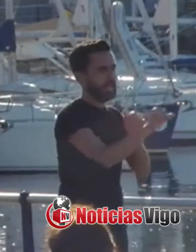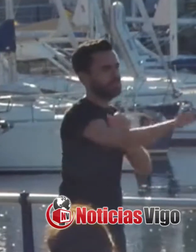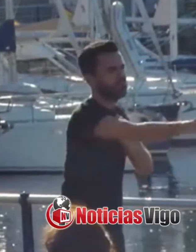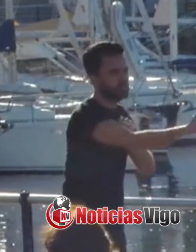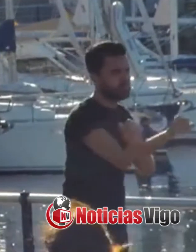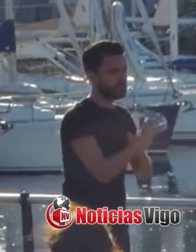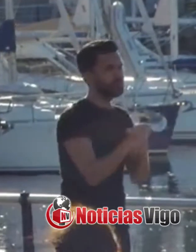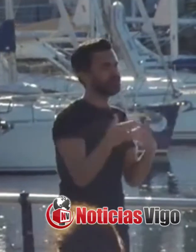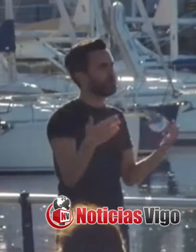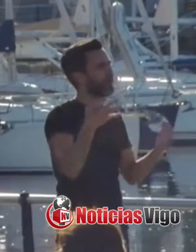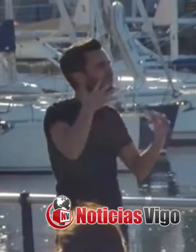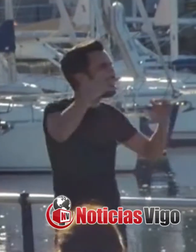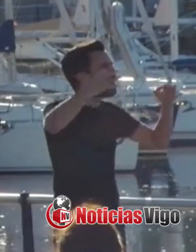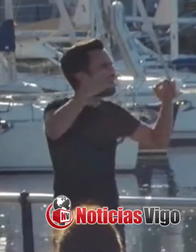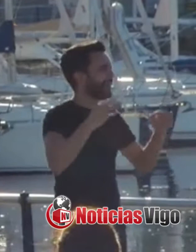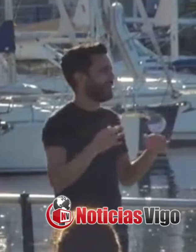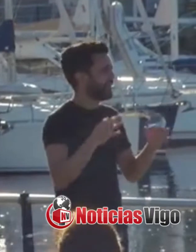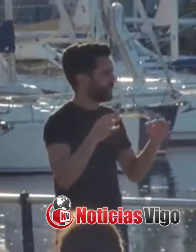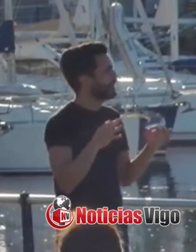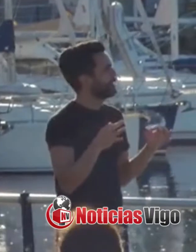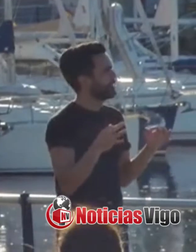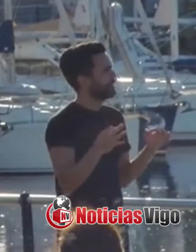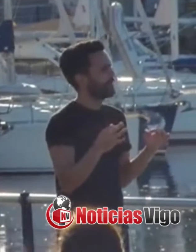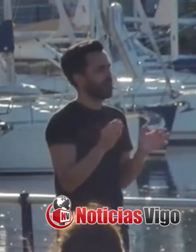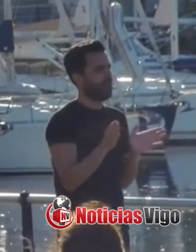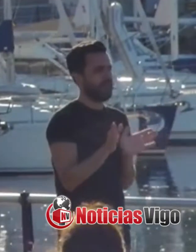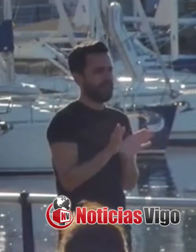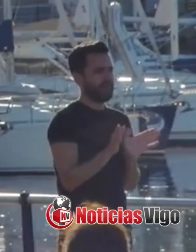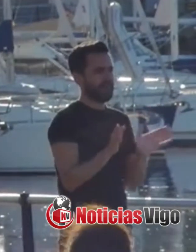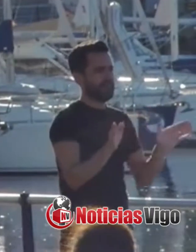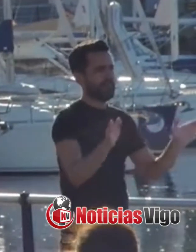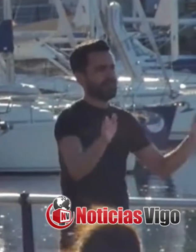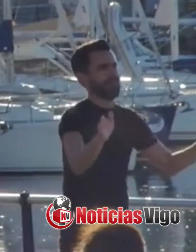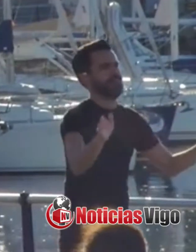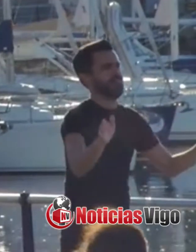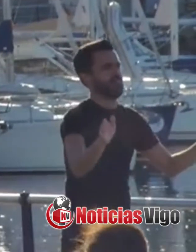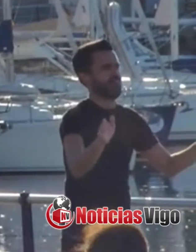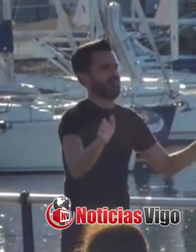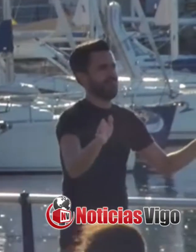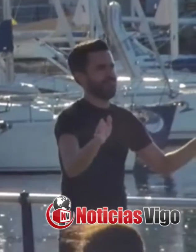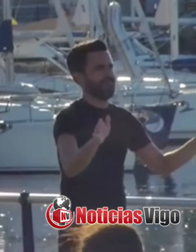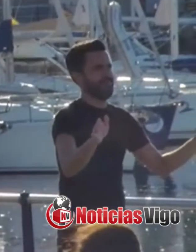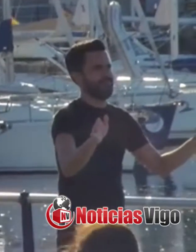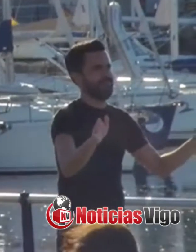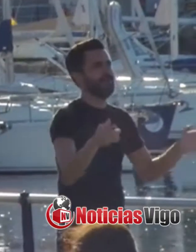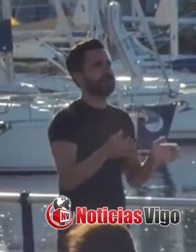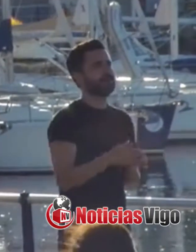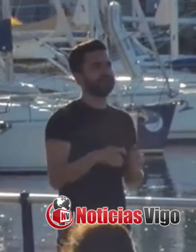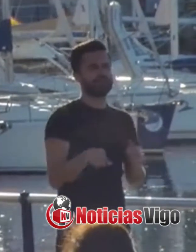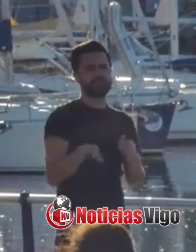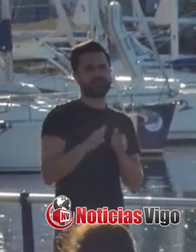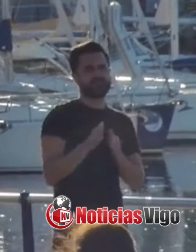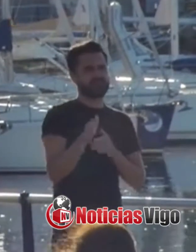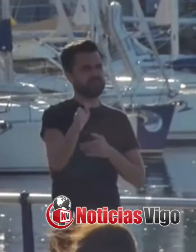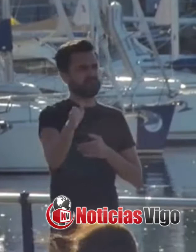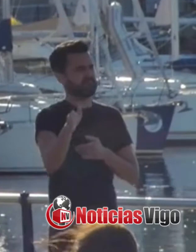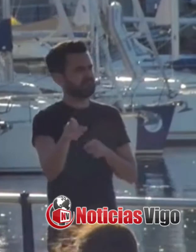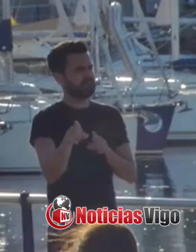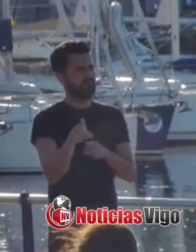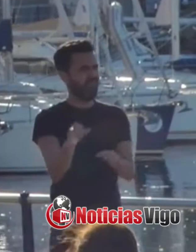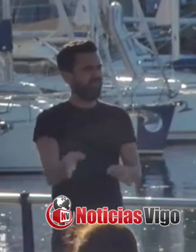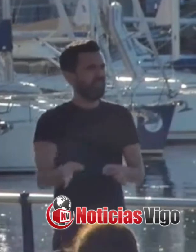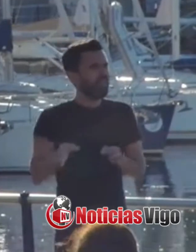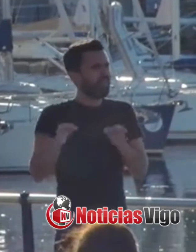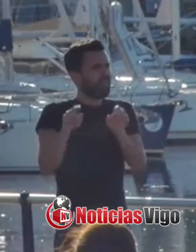E realmente temos 2 camiños. Por un lado está o inmovilismo do Partido